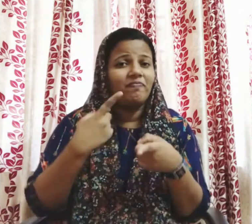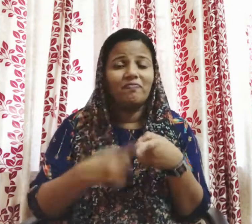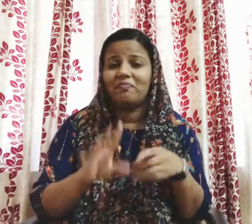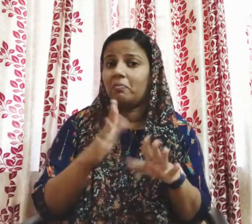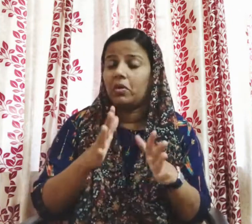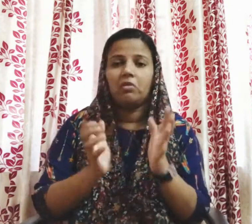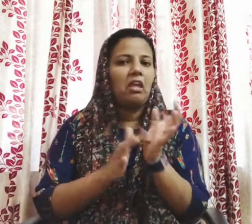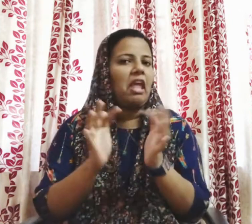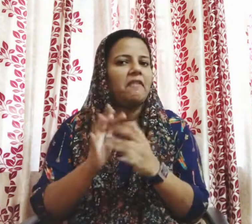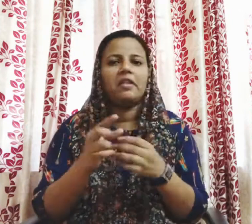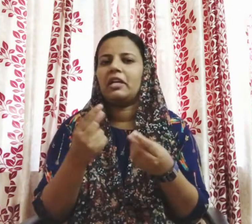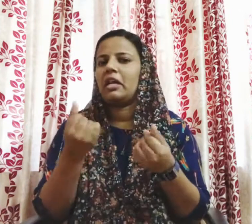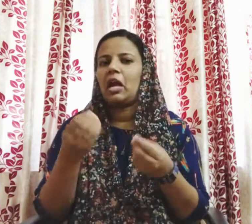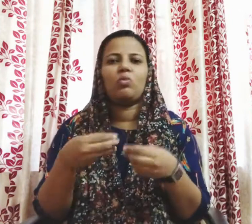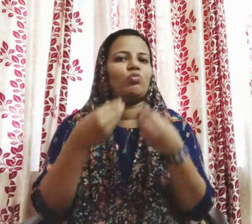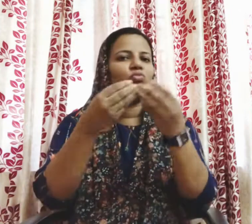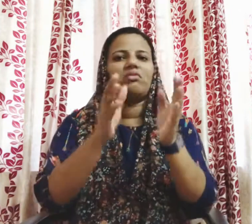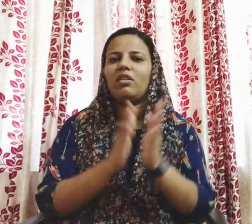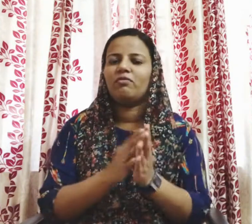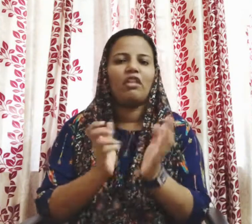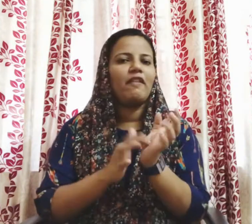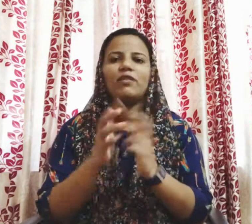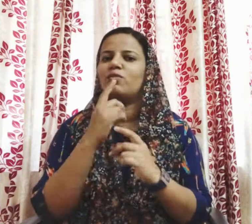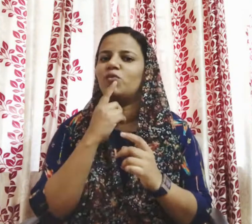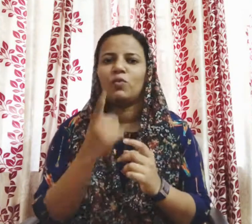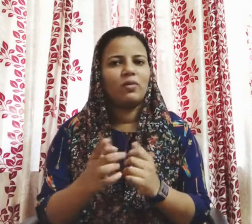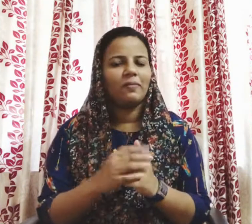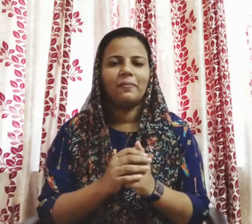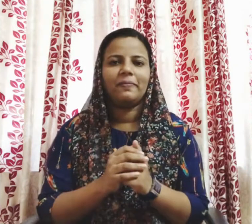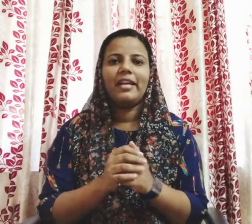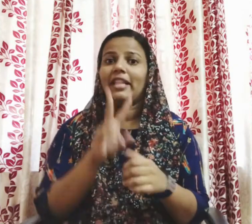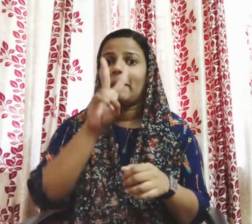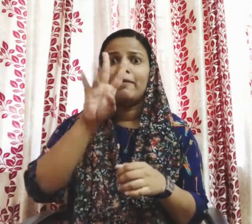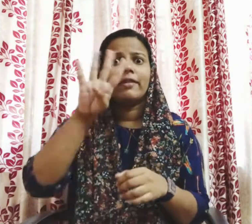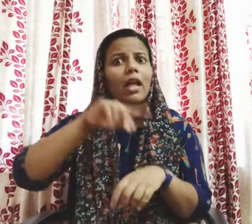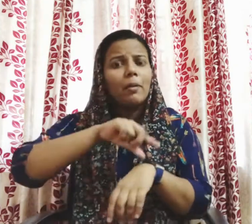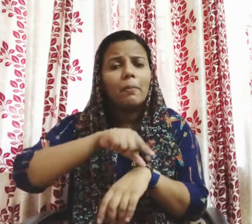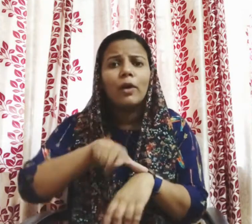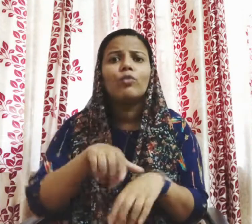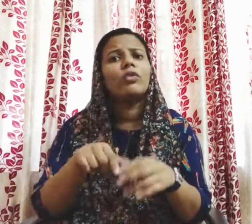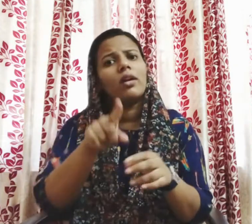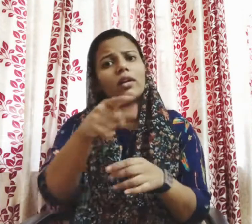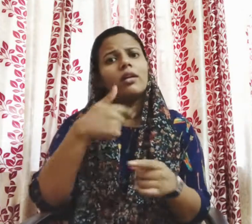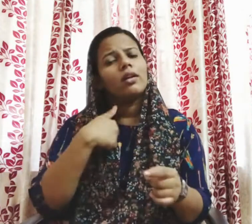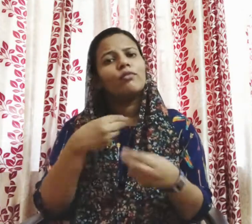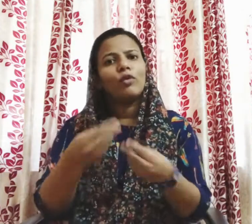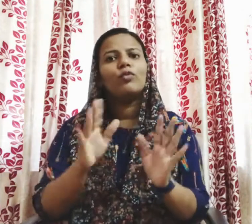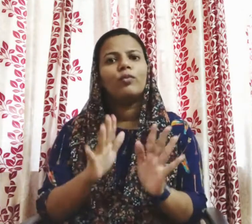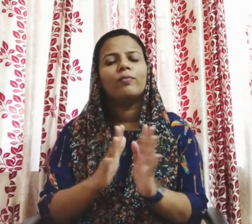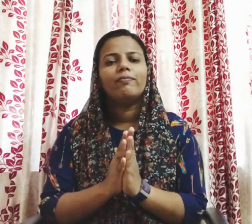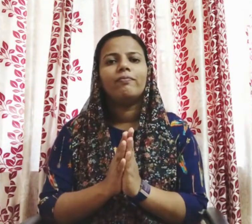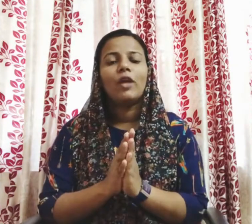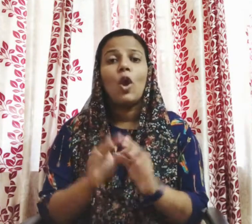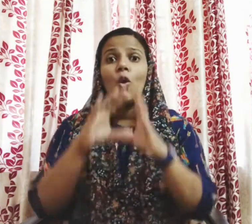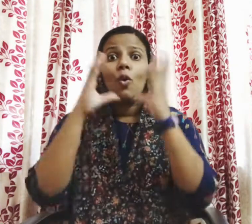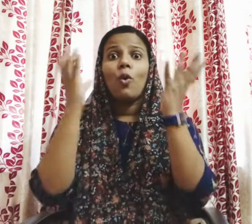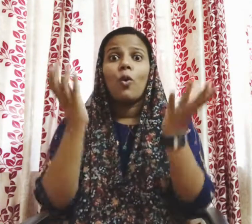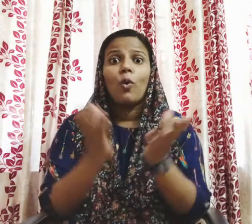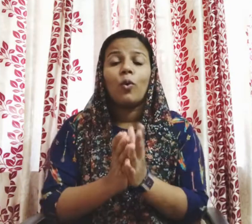ചെയ്താൽ അതിന് നമ്മൾ ദൈവസന്നിധി കണക്ക് കൊടുക്കേണ്ടതായിട്ട് വരും. കർത്താവ് നമുക്ക് തന്ന 24 മണിക്കൂർ, എനിക്കും 24 മണിക്കൂർ, ഏറ്റവും വലിയ